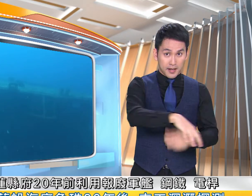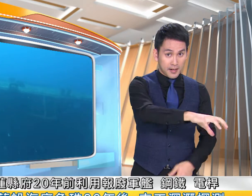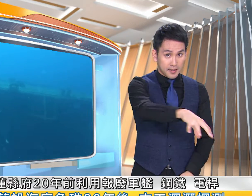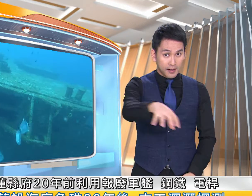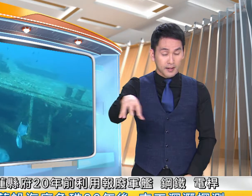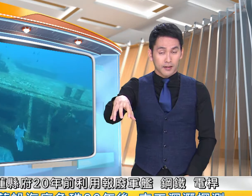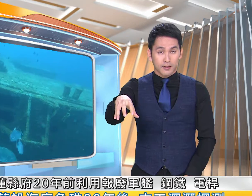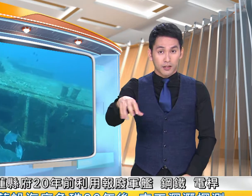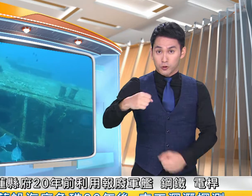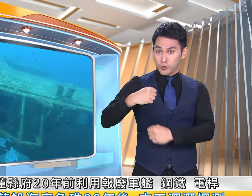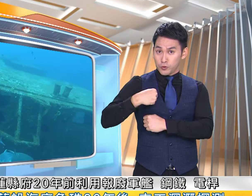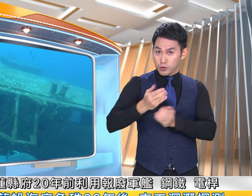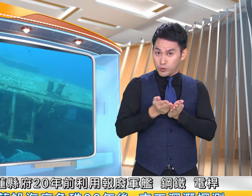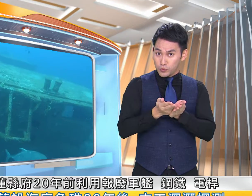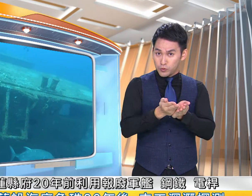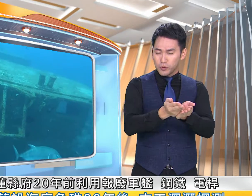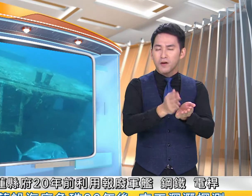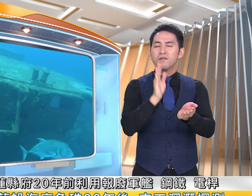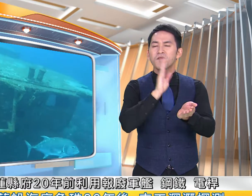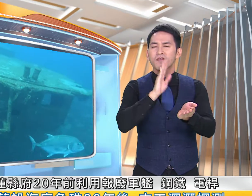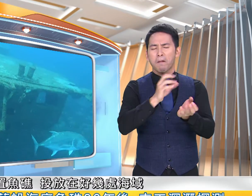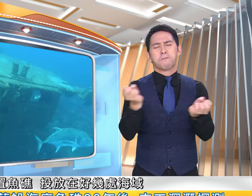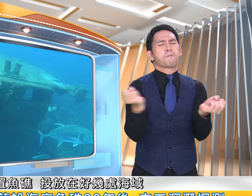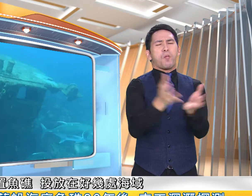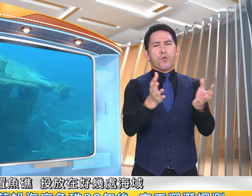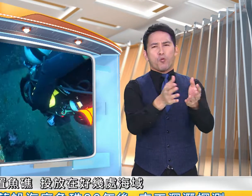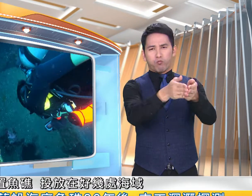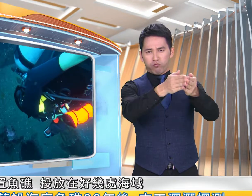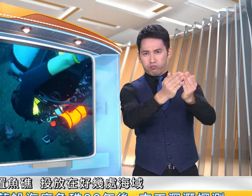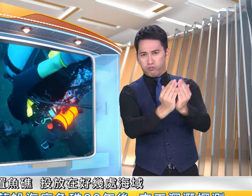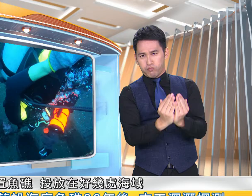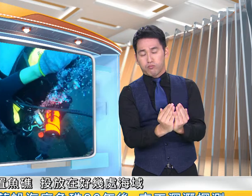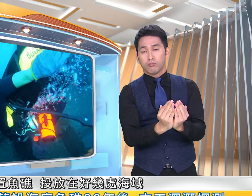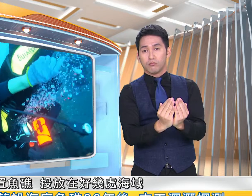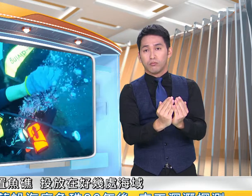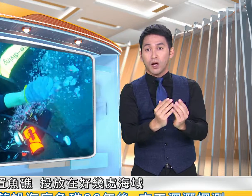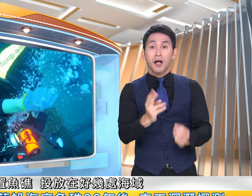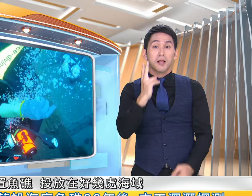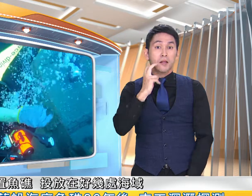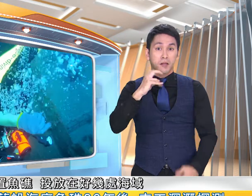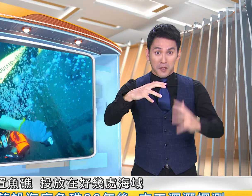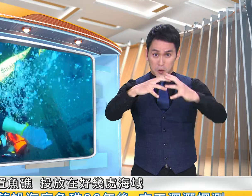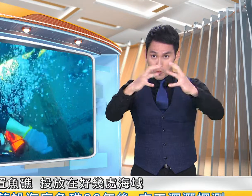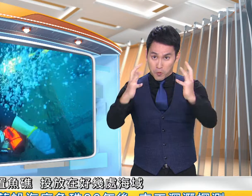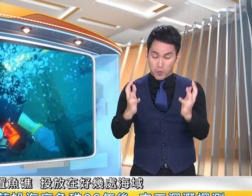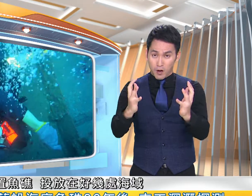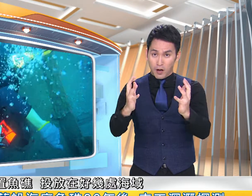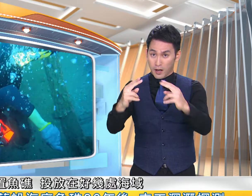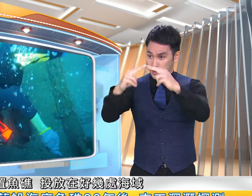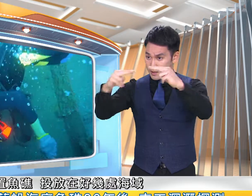铁还有电线杆设置鱼礁，投放在好几处的海域。